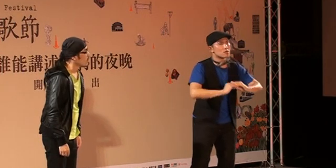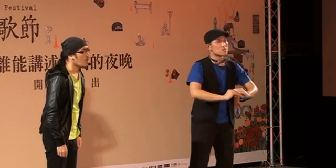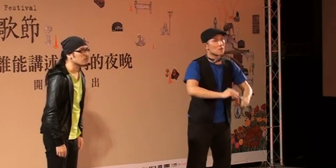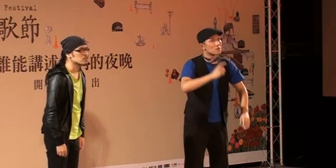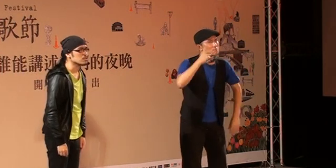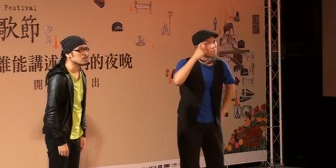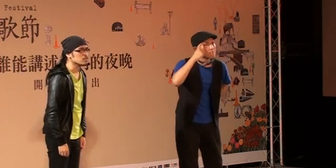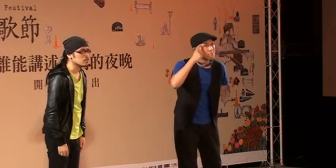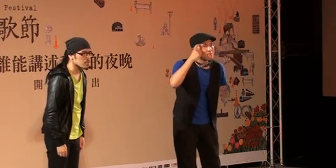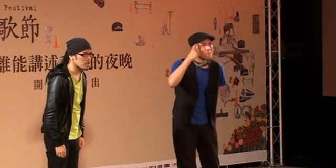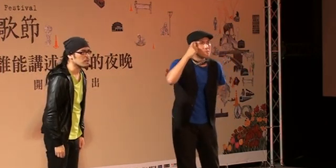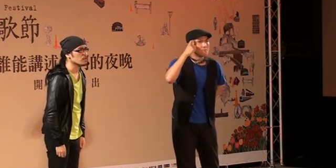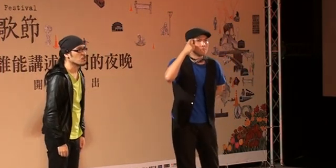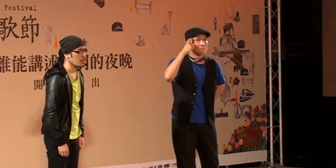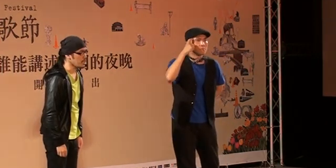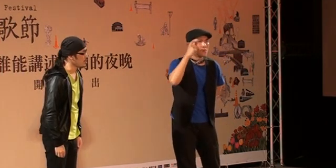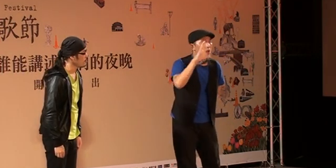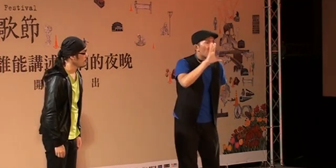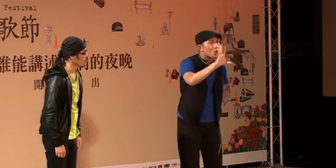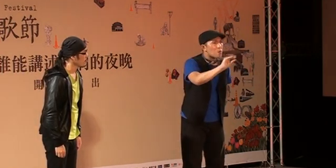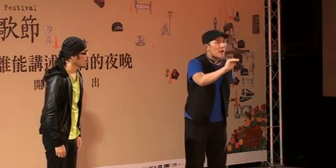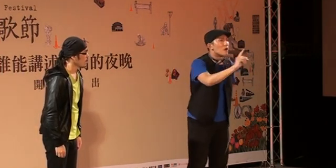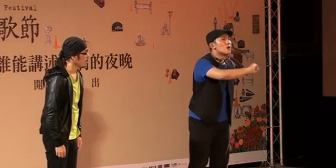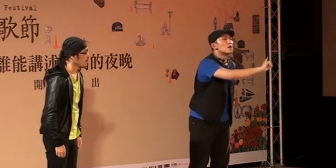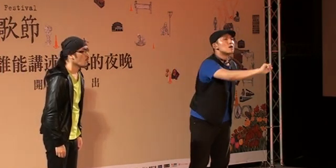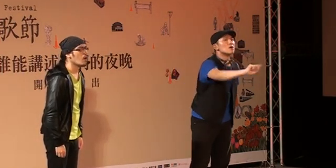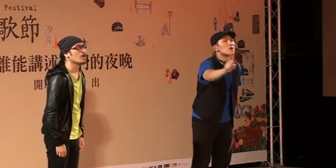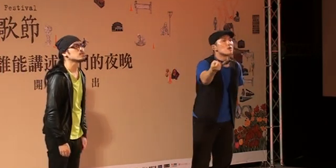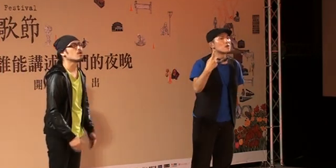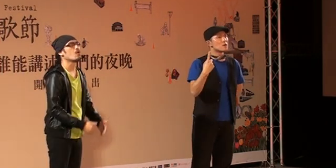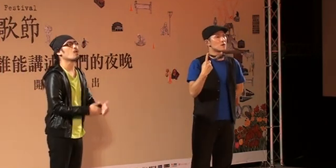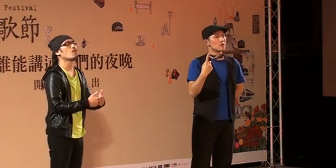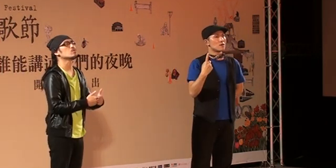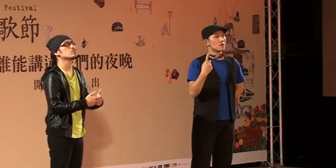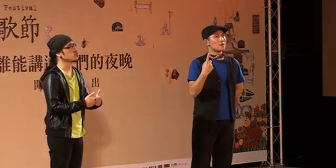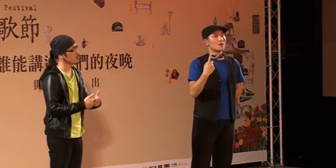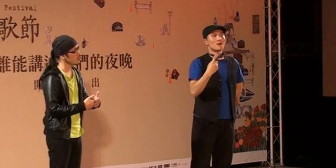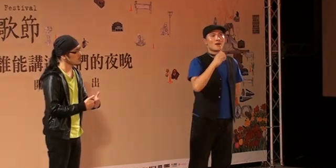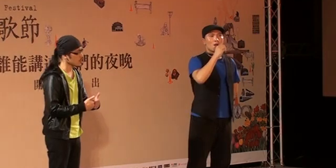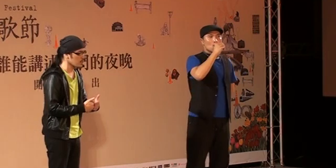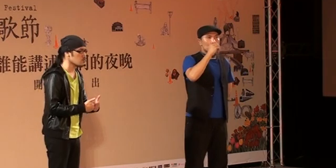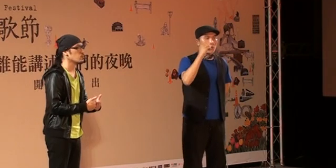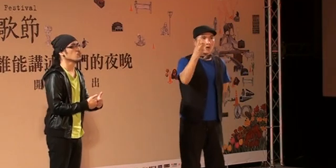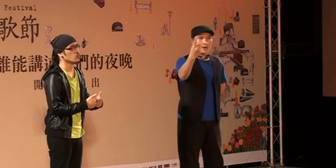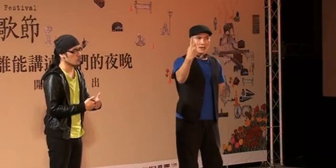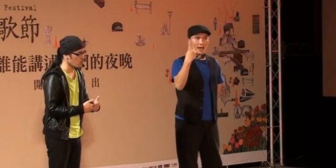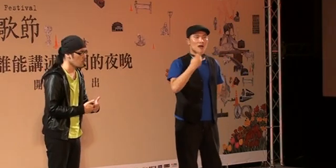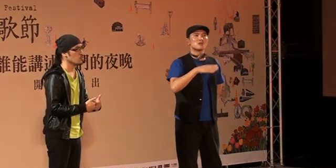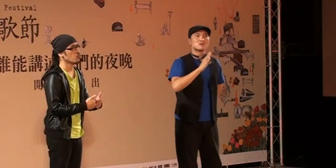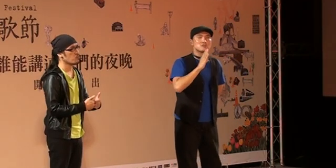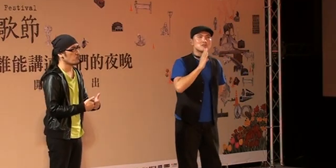老子这样认为，万有均生于无。